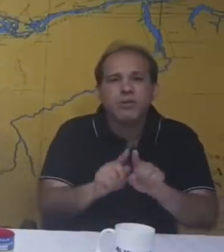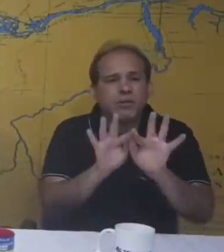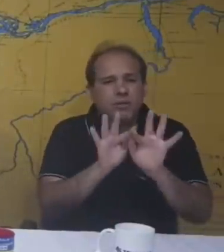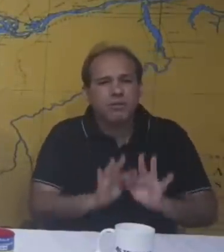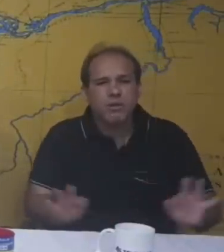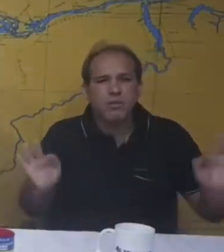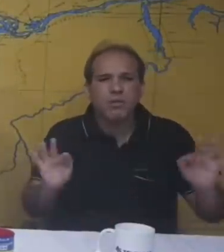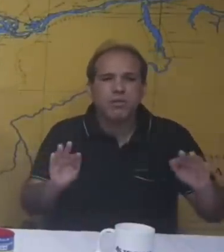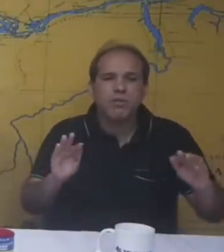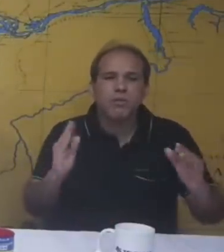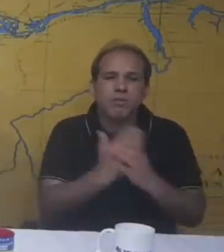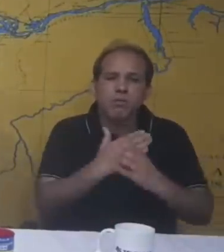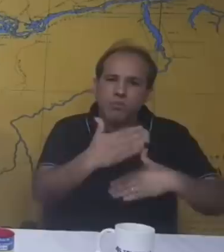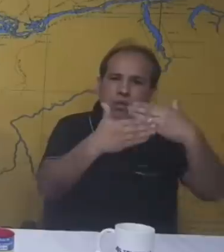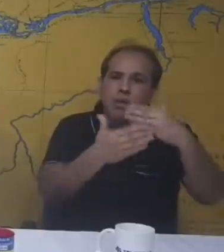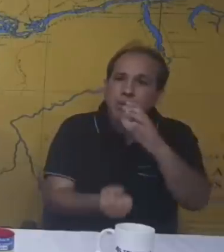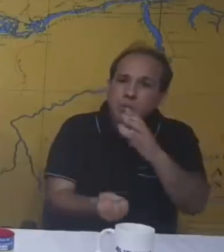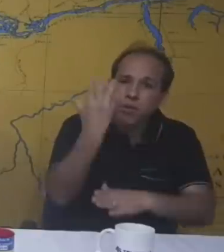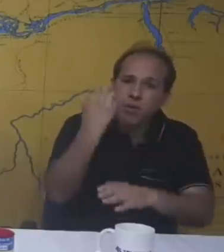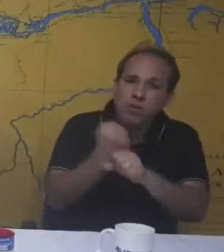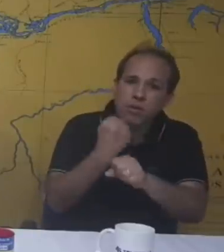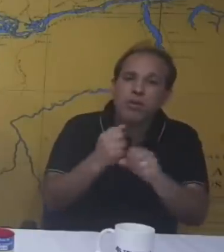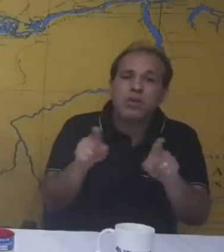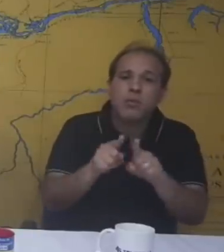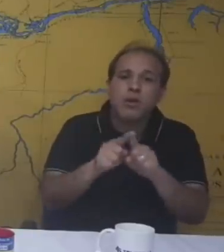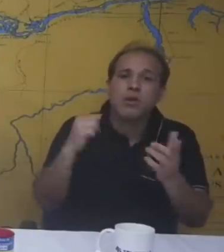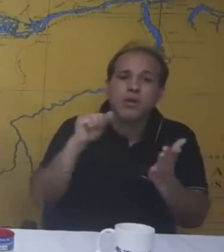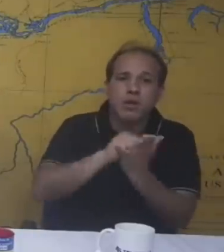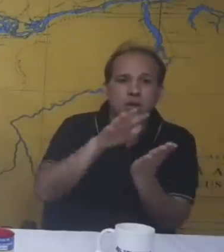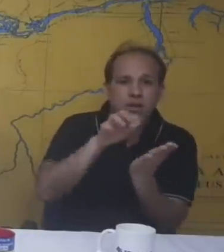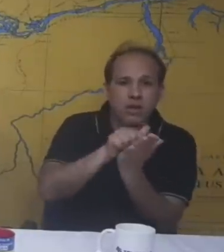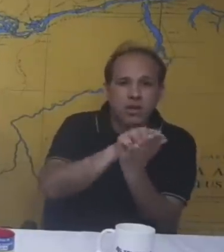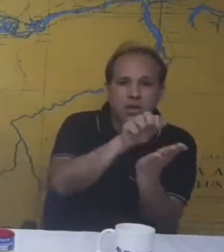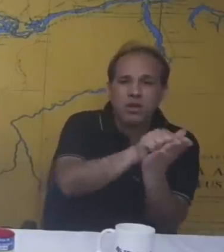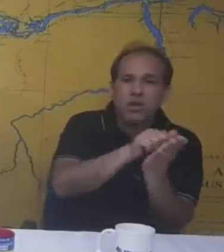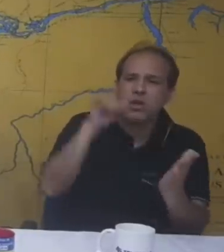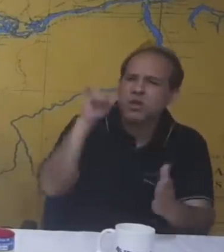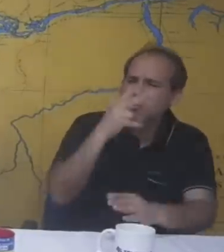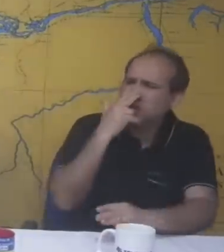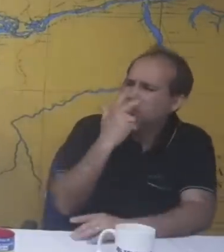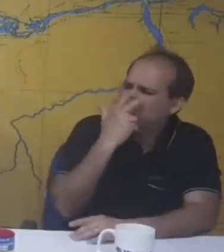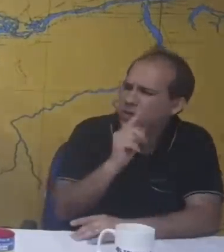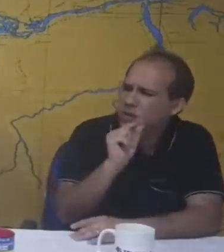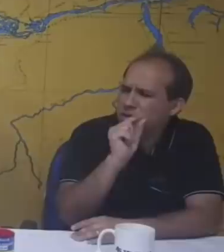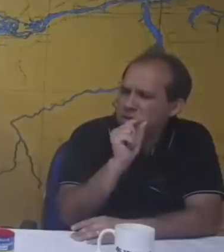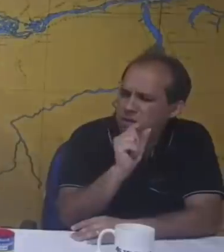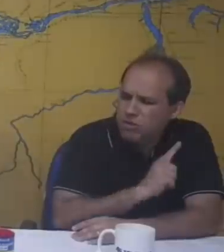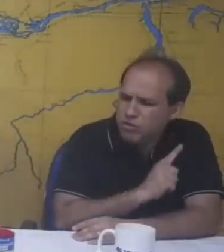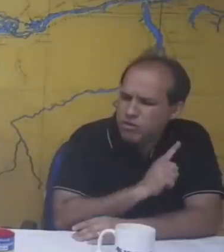Simplificação dos processos para fabricação, importação ou registro de aeronaves. Eu vi que, se não me engano, ainda existe,